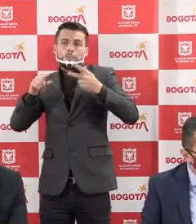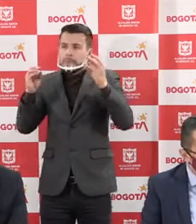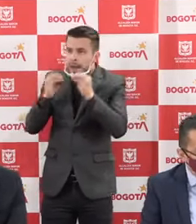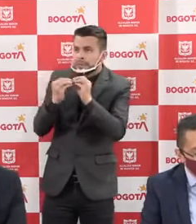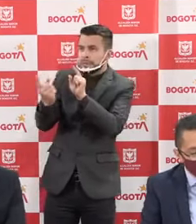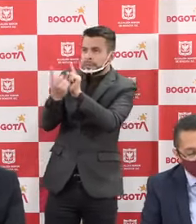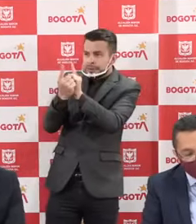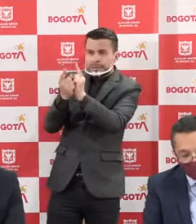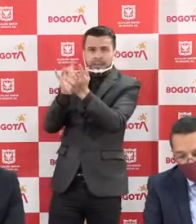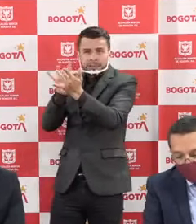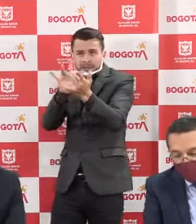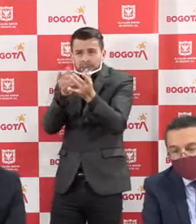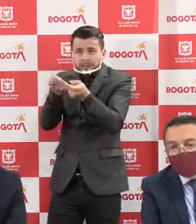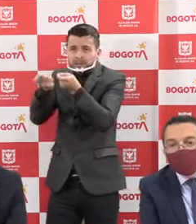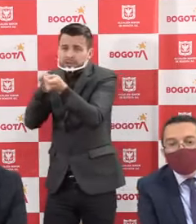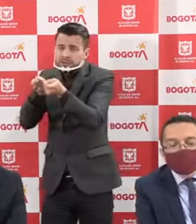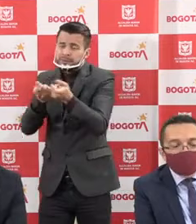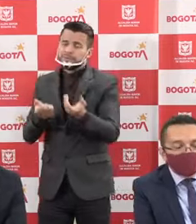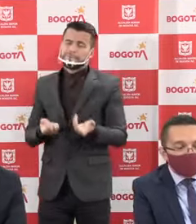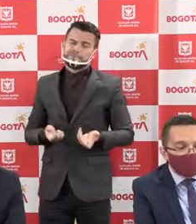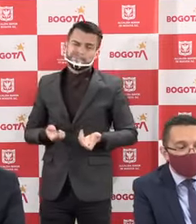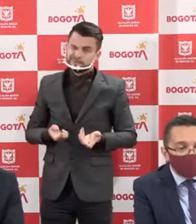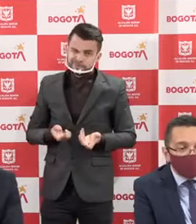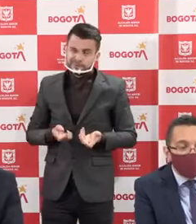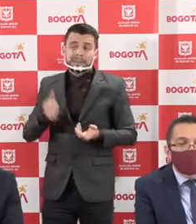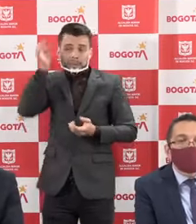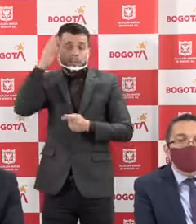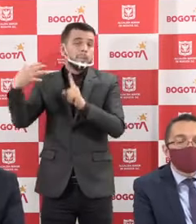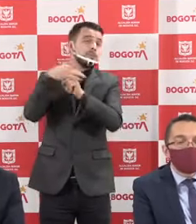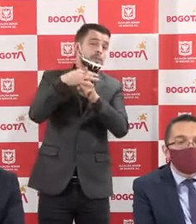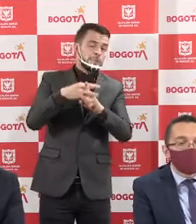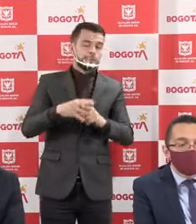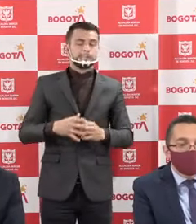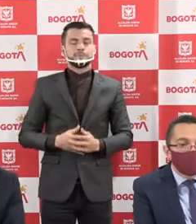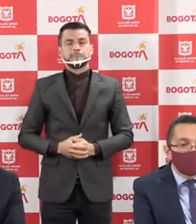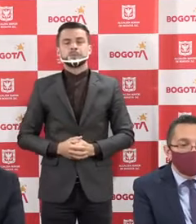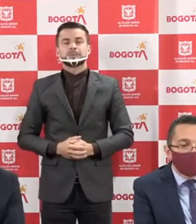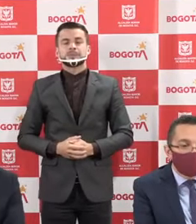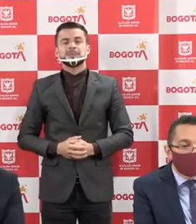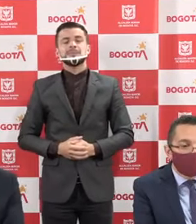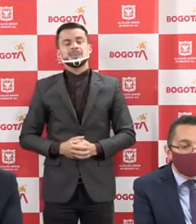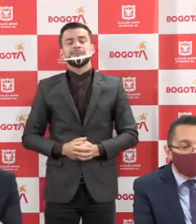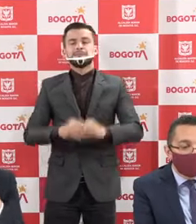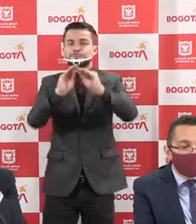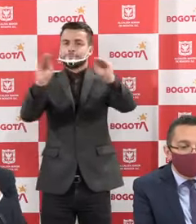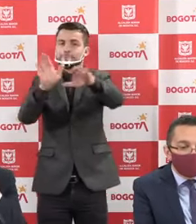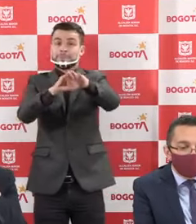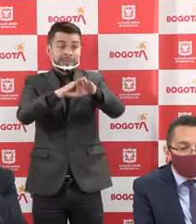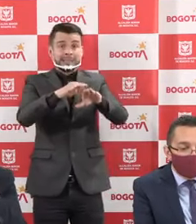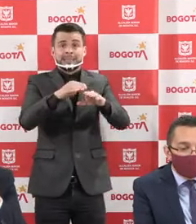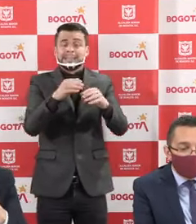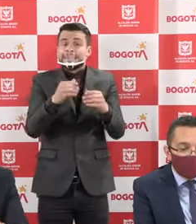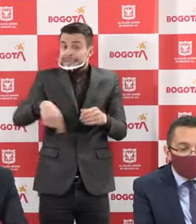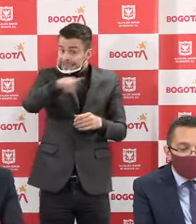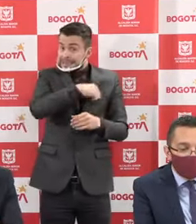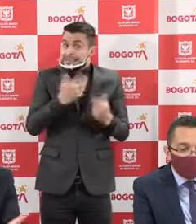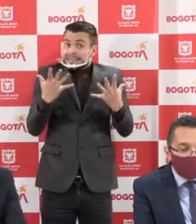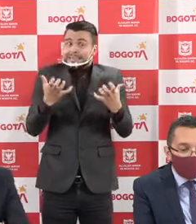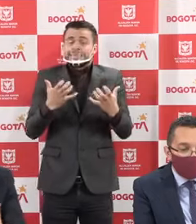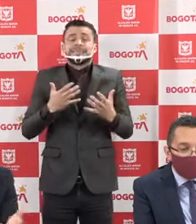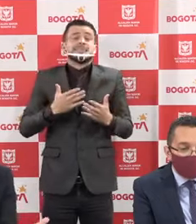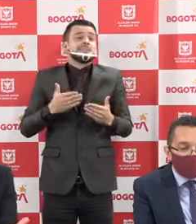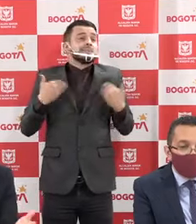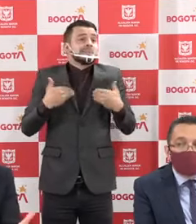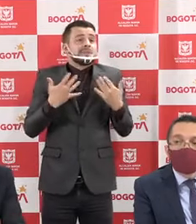recomendación también es que ese reencuentro familiar que hace parte de la nueva realidad ese anhelo que tienen muchos de encontrarse con su